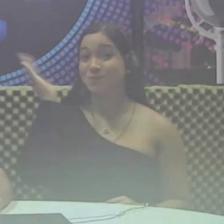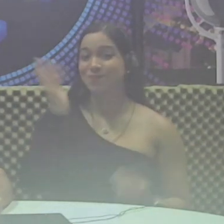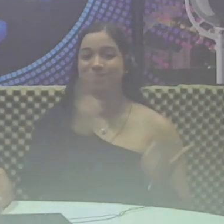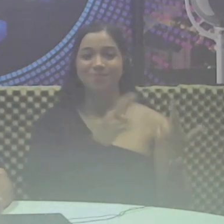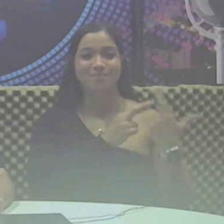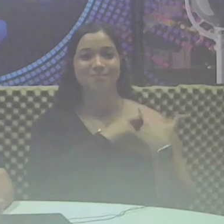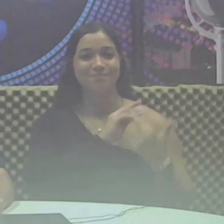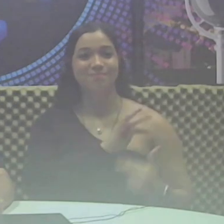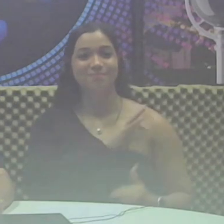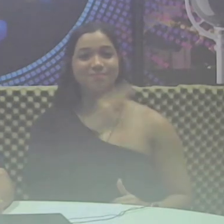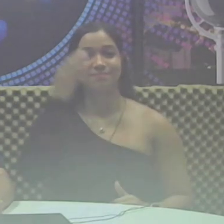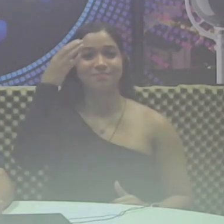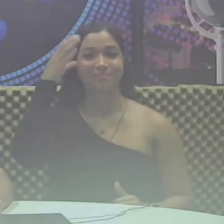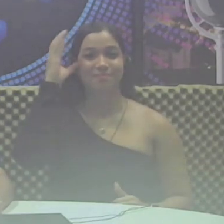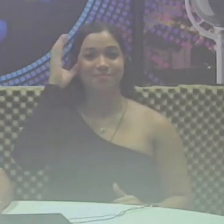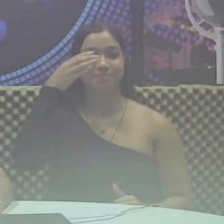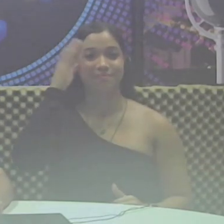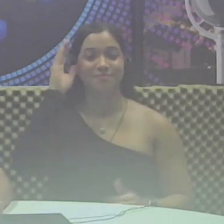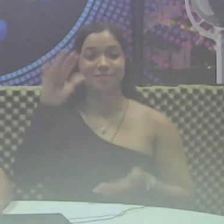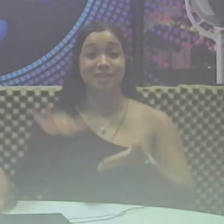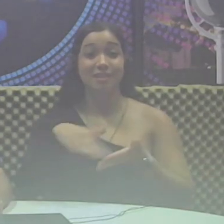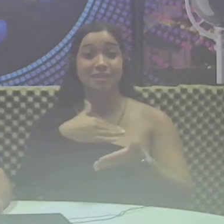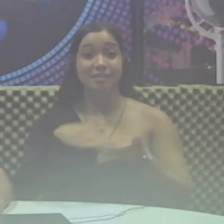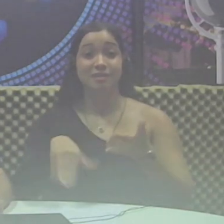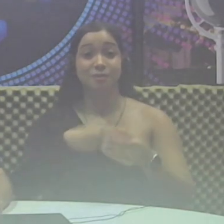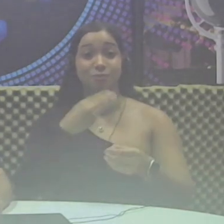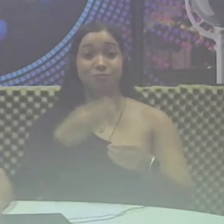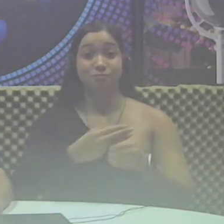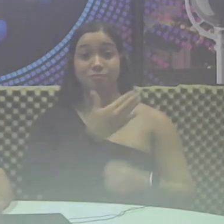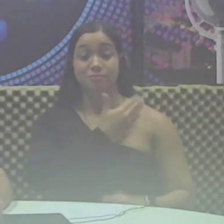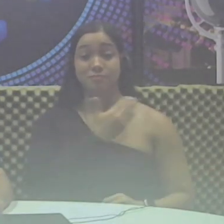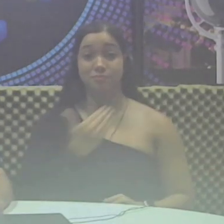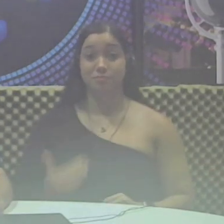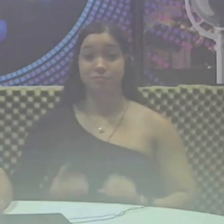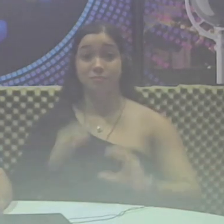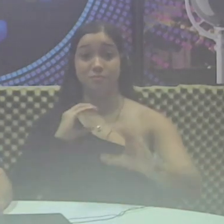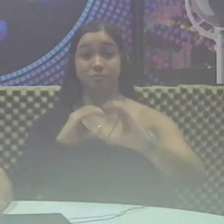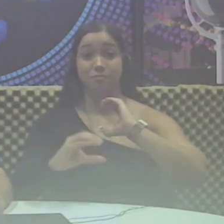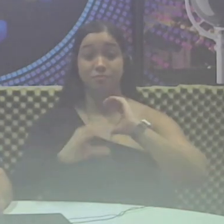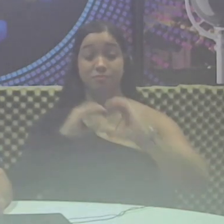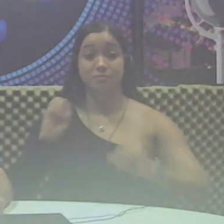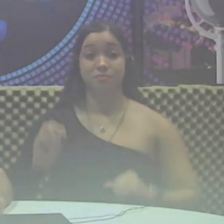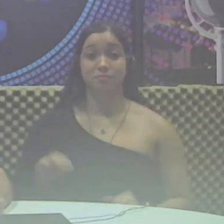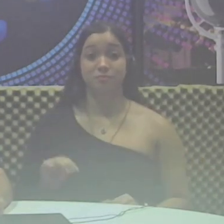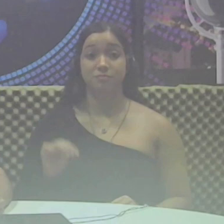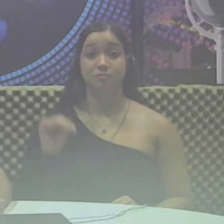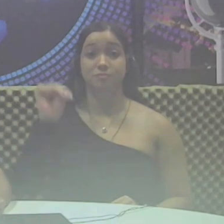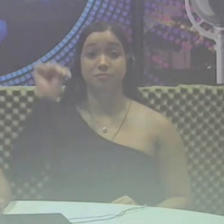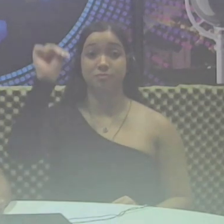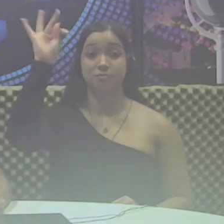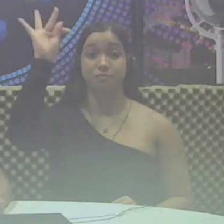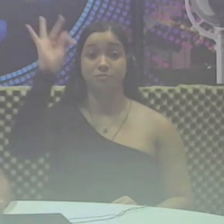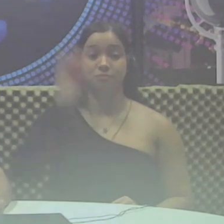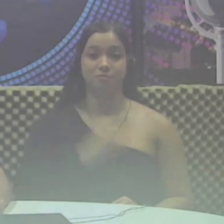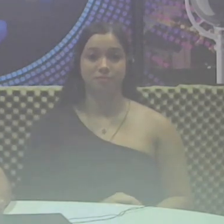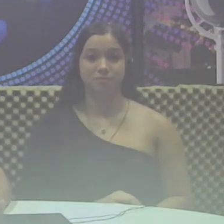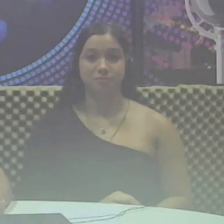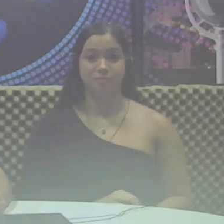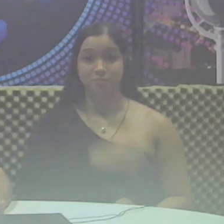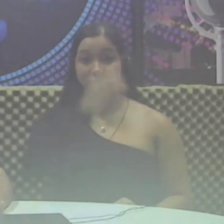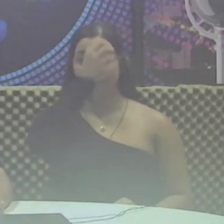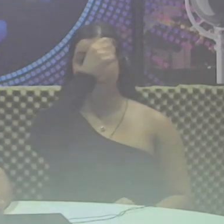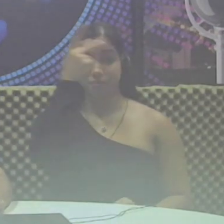Valentim. Responsável técnico, Cristiano Silva. Secretário Municipal de Governo e Comunicação, Marco Túlio de Castro